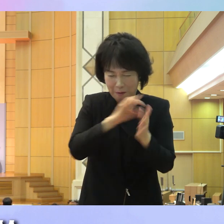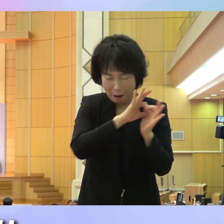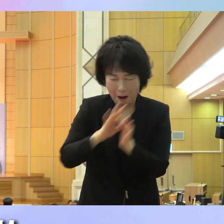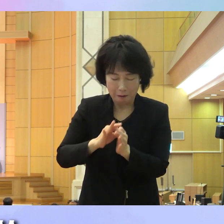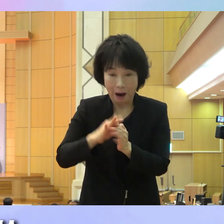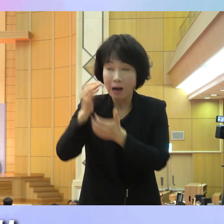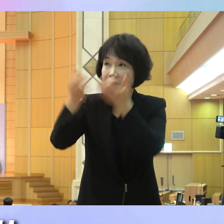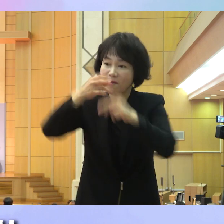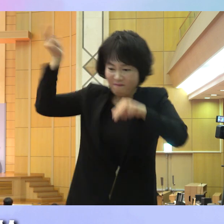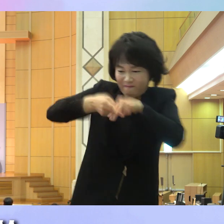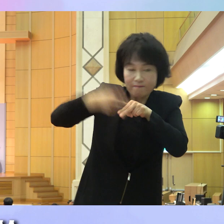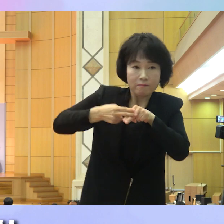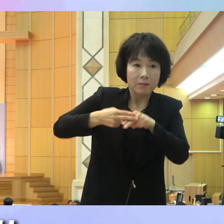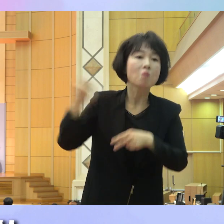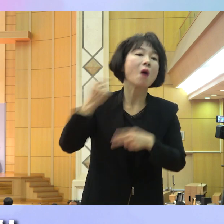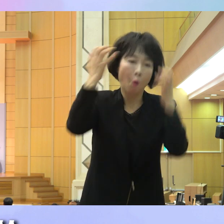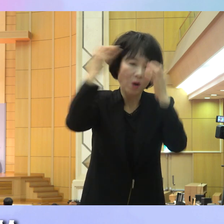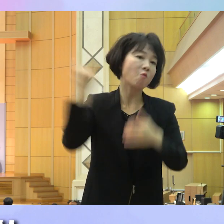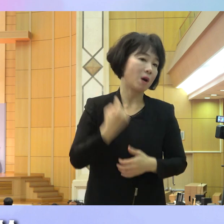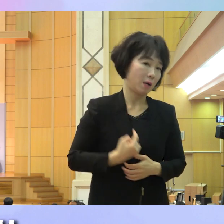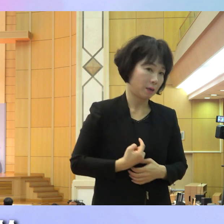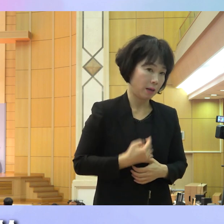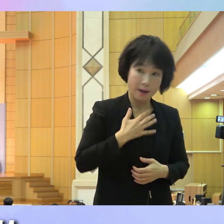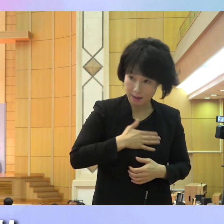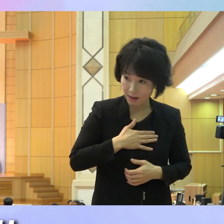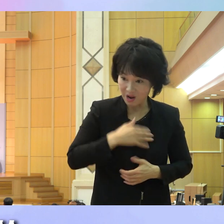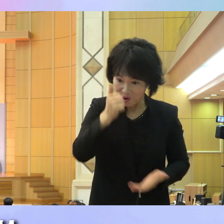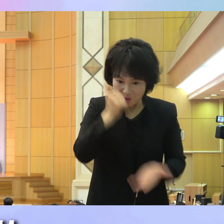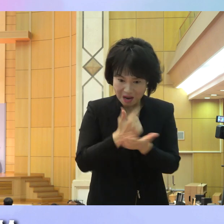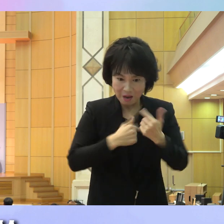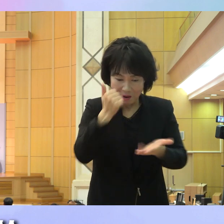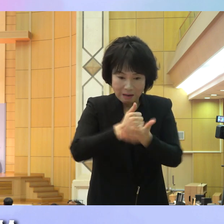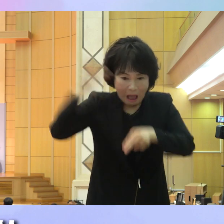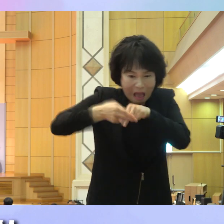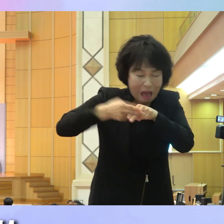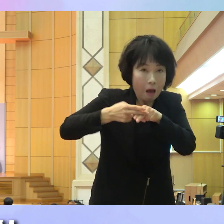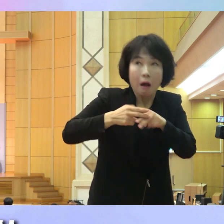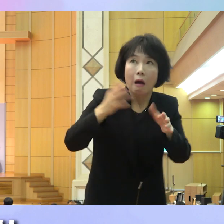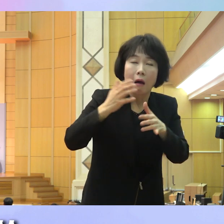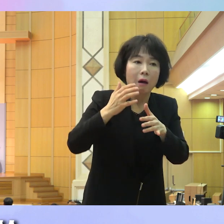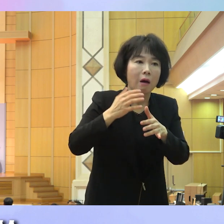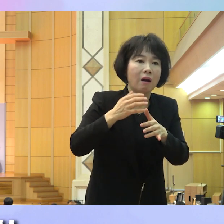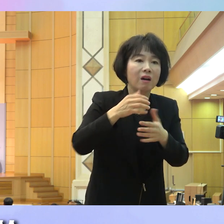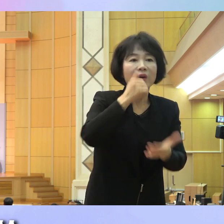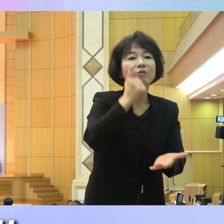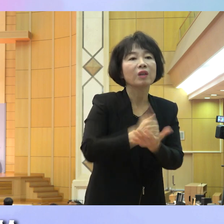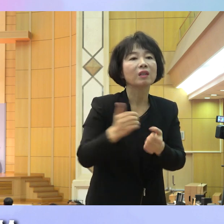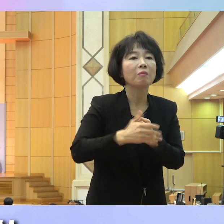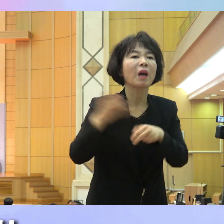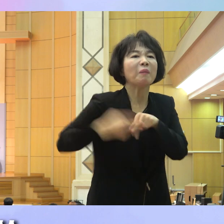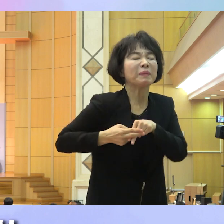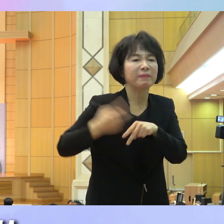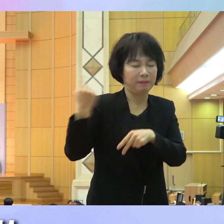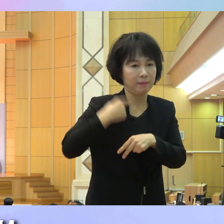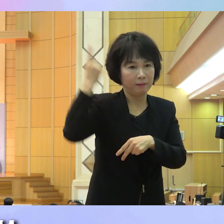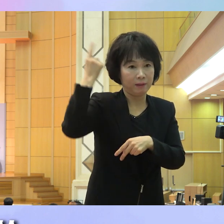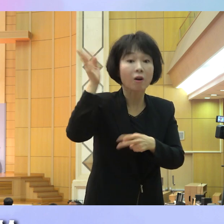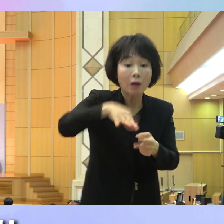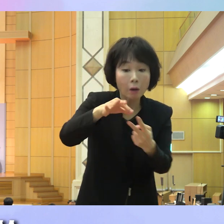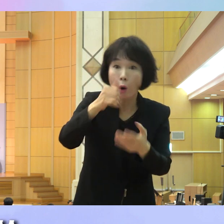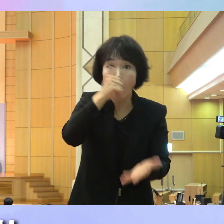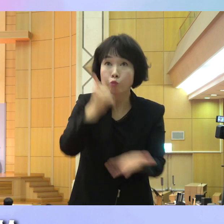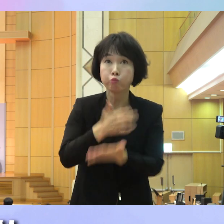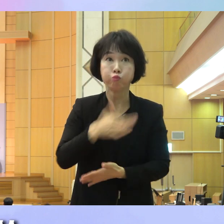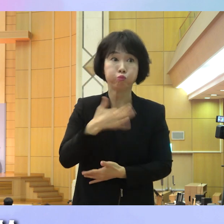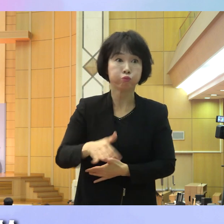않음에도 불구하고 고난이 다가온다고 하면 욥처럼 인내하고 견디면 갑절의 복이 오는